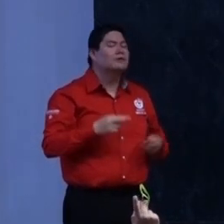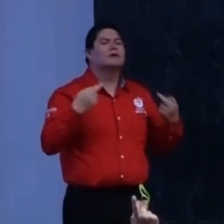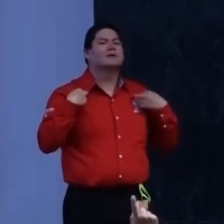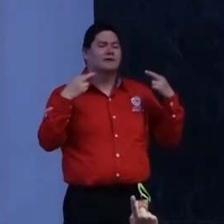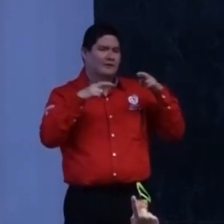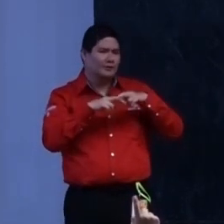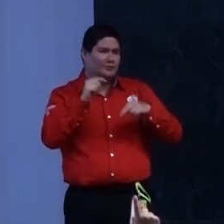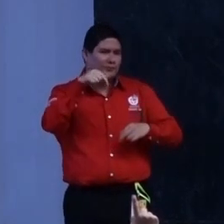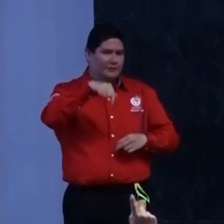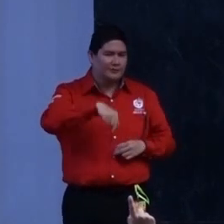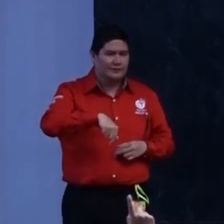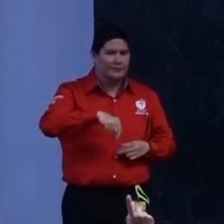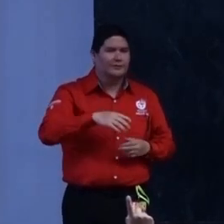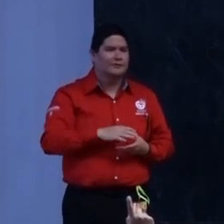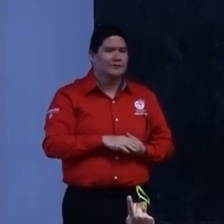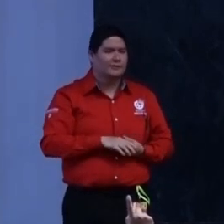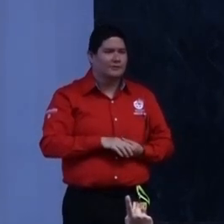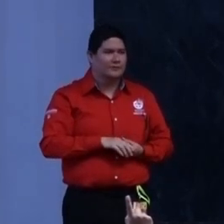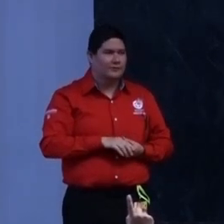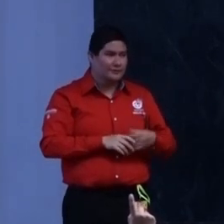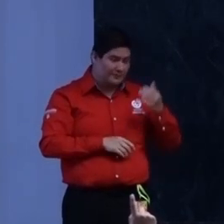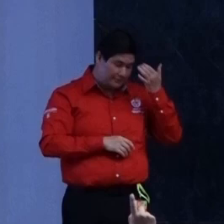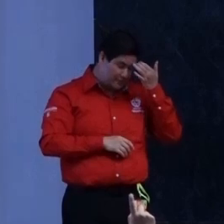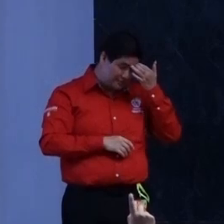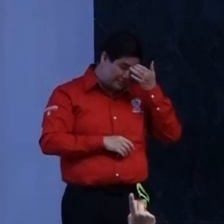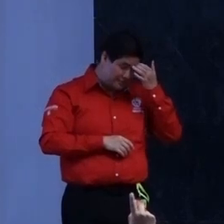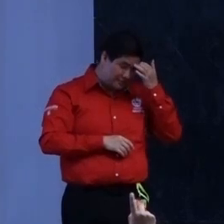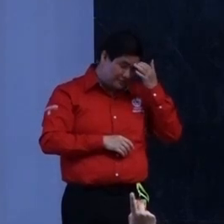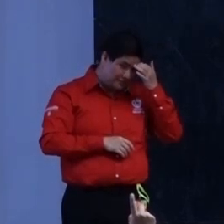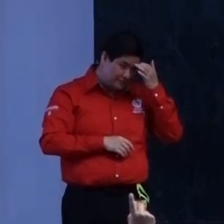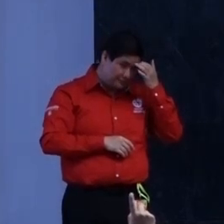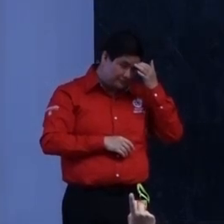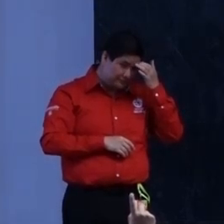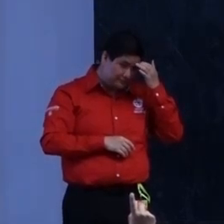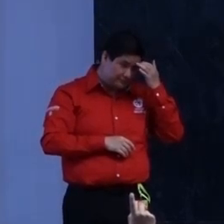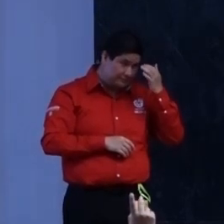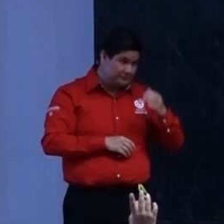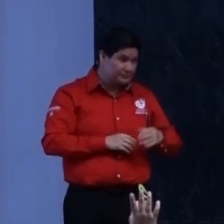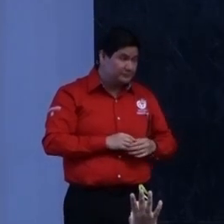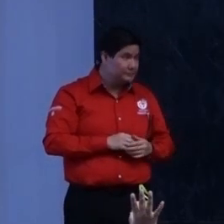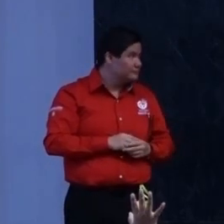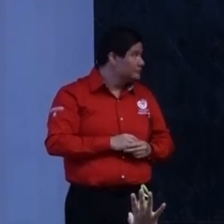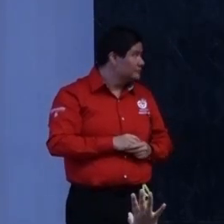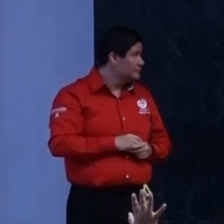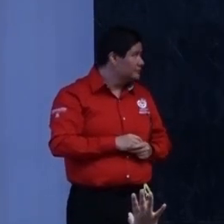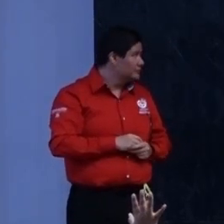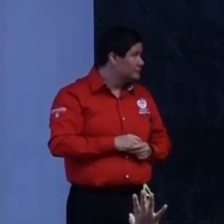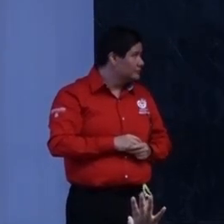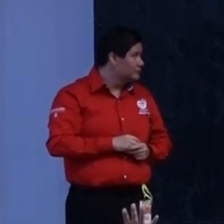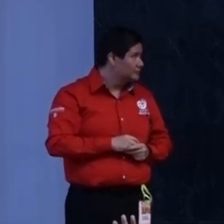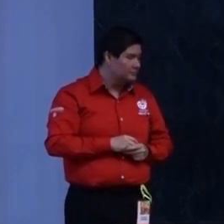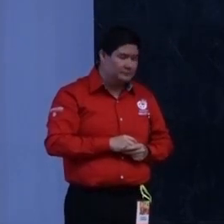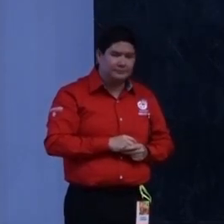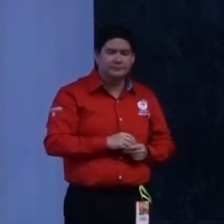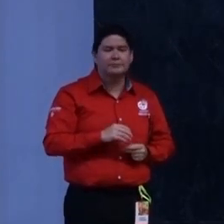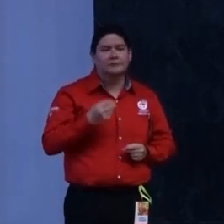Tienes son profesores. Esta imagen a veces no sé si le han sentido de esta